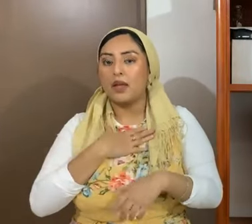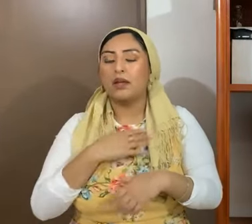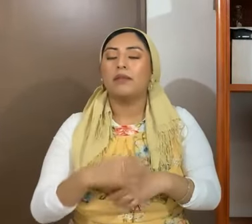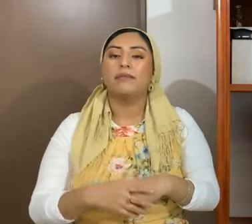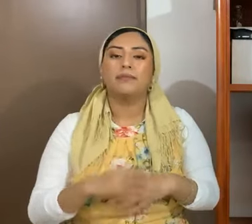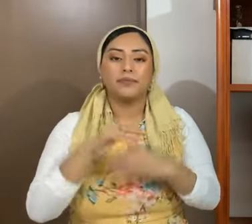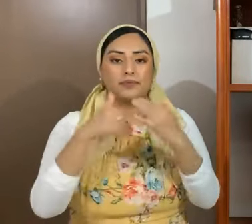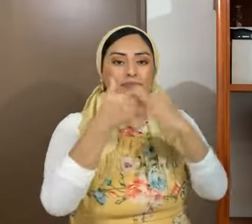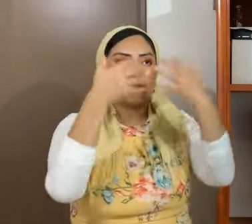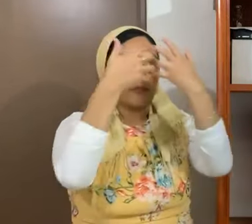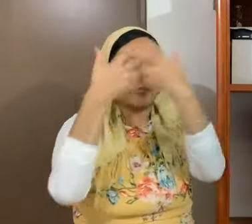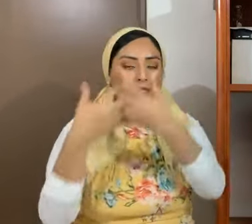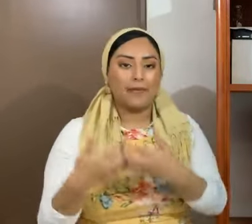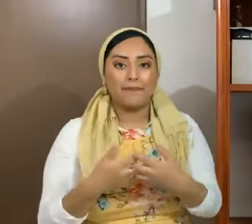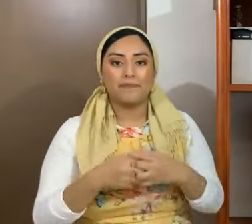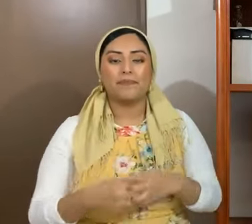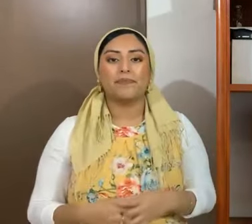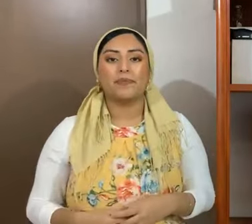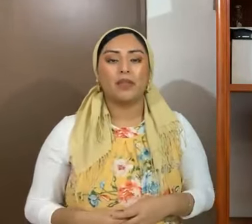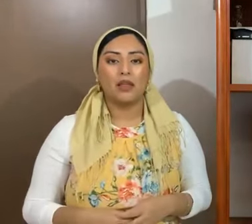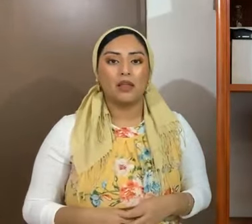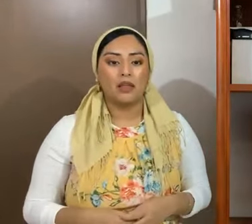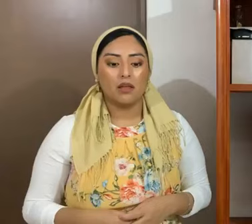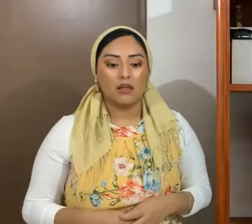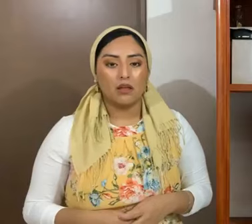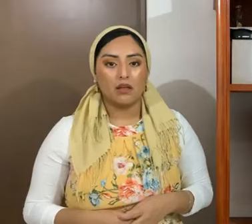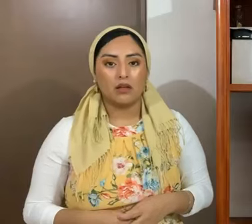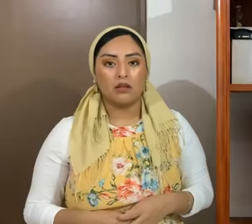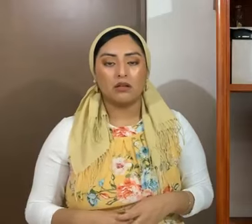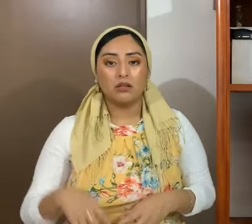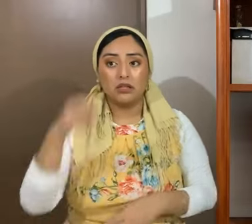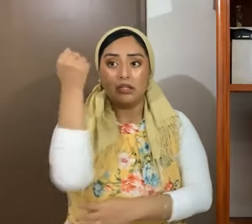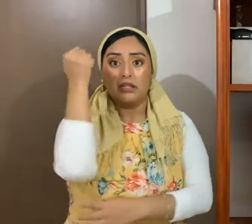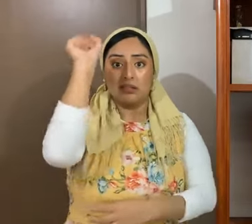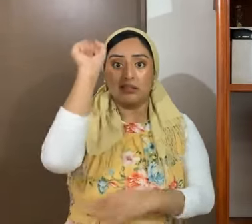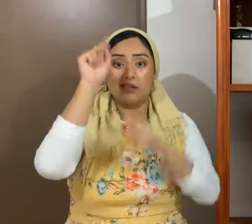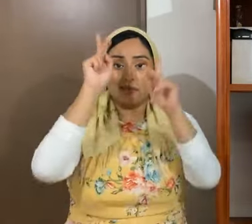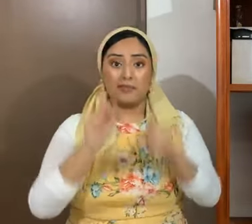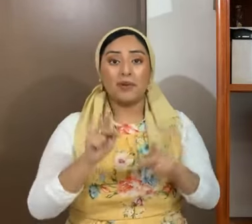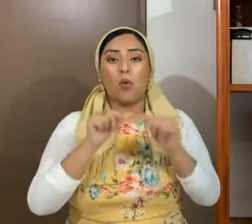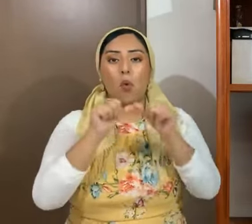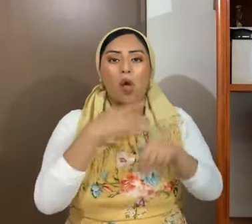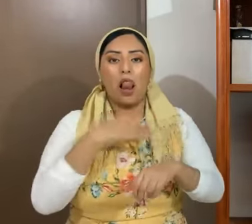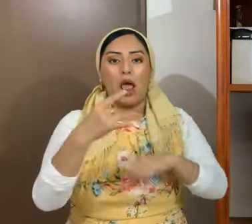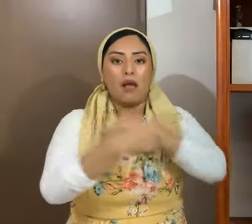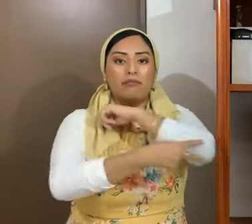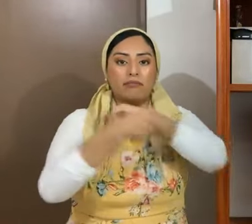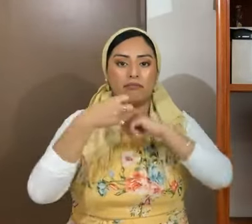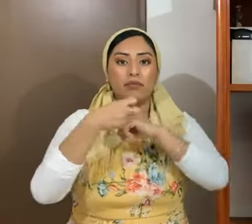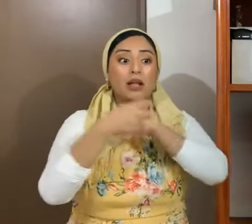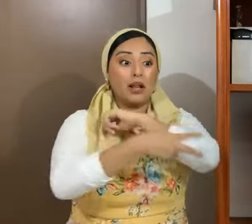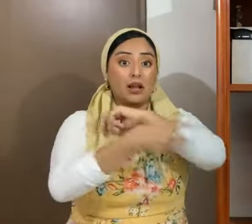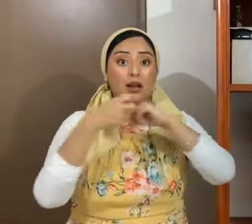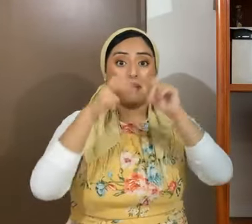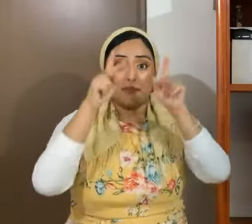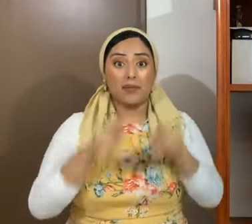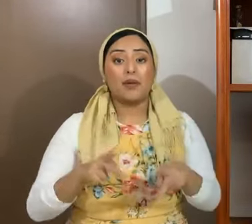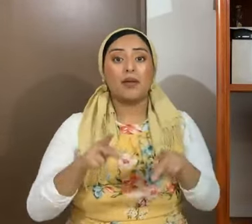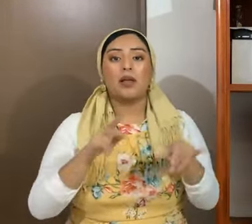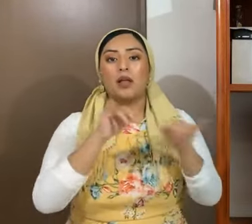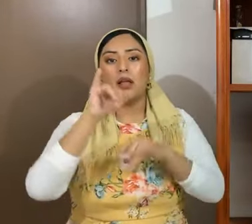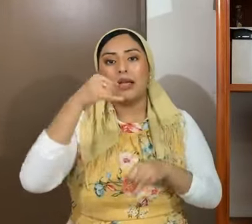Es que todo va unido, vamos a hacer la cadena. Los rebeldes son usurpadores, los usurpadores y rebeldes